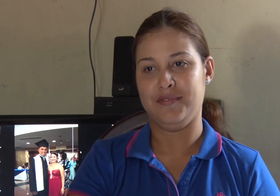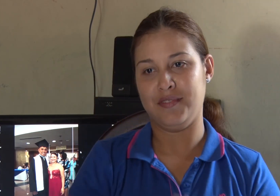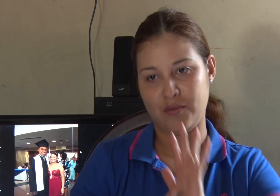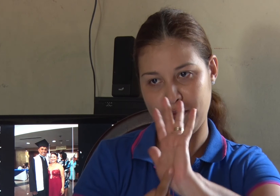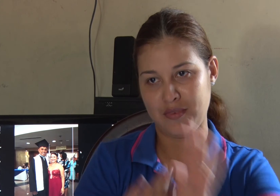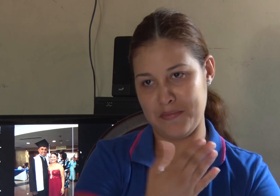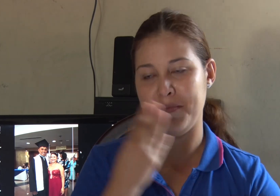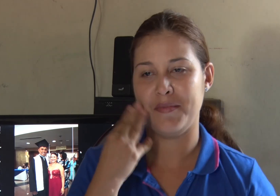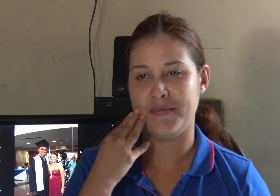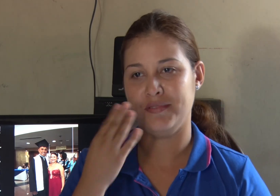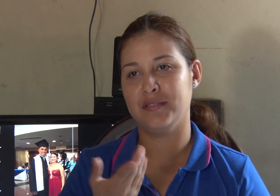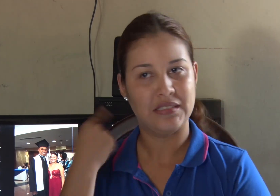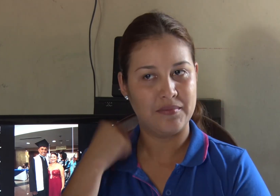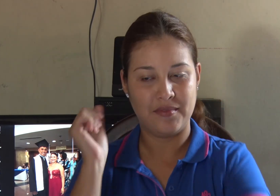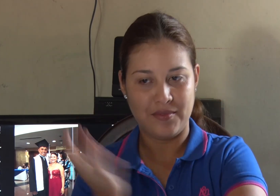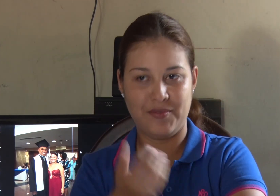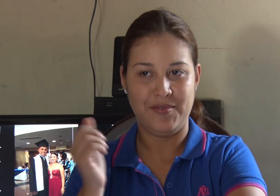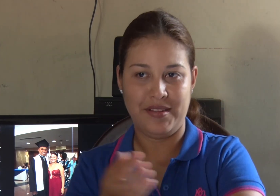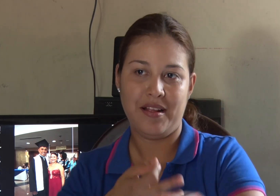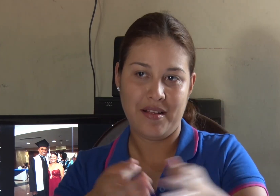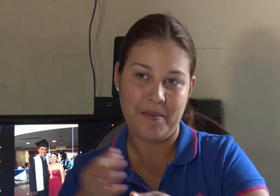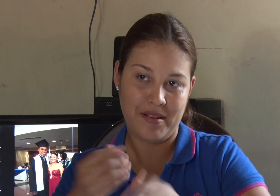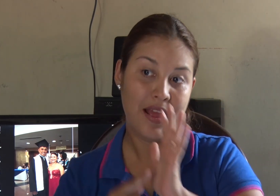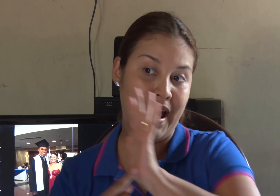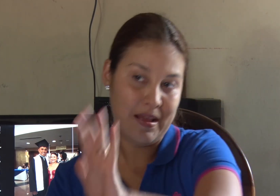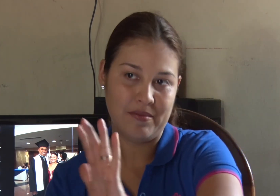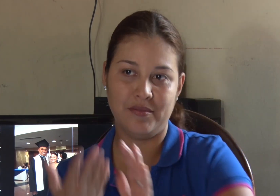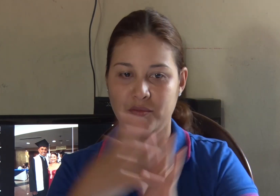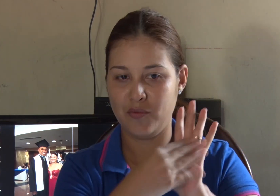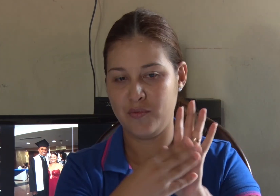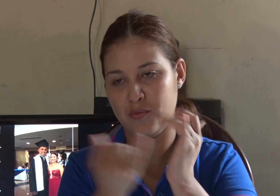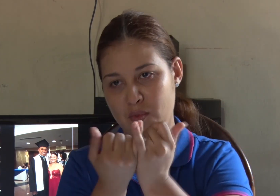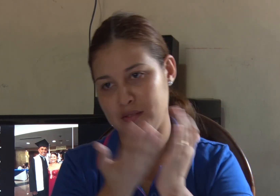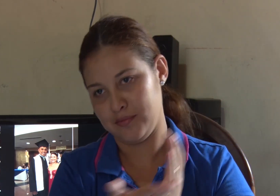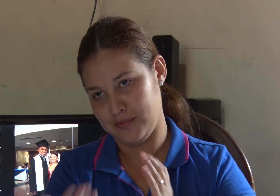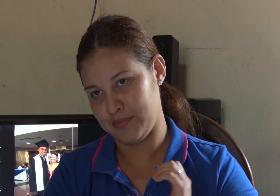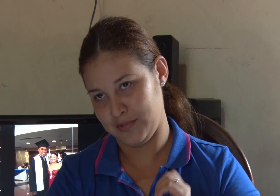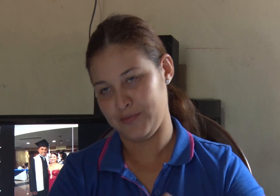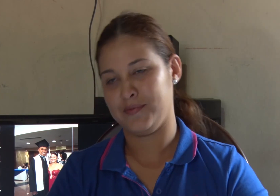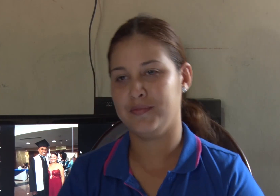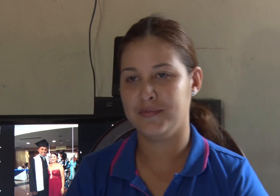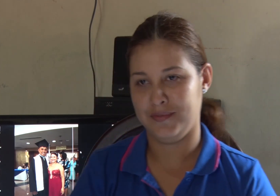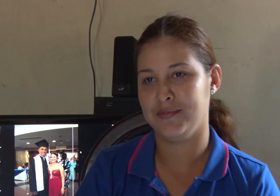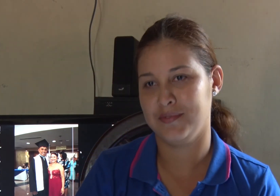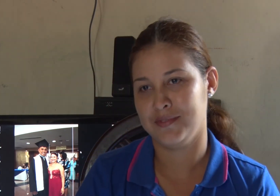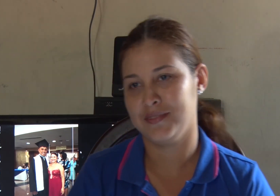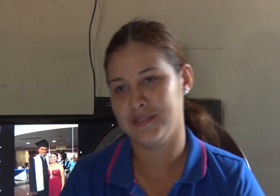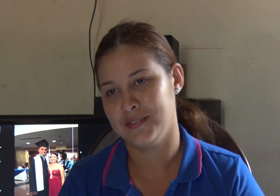que hemos tenido en nuestra familia ha sido fundamental para mantenernos en la relación